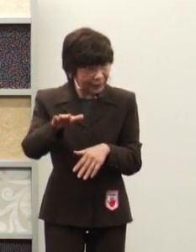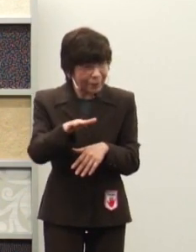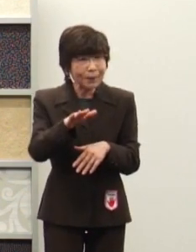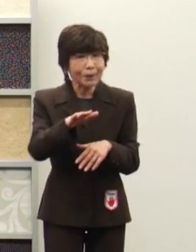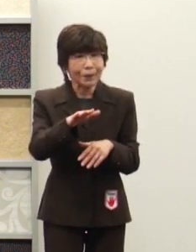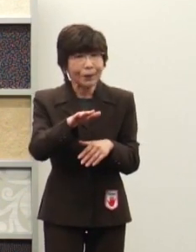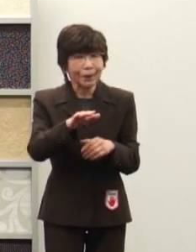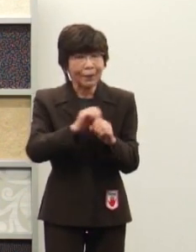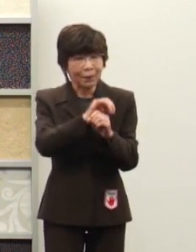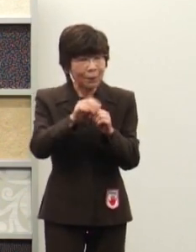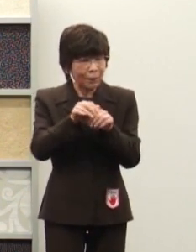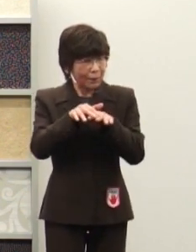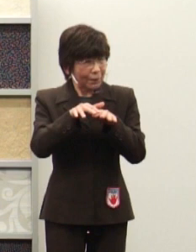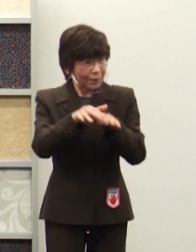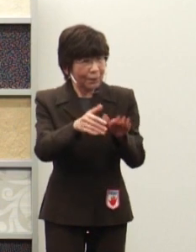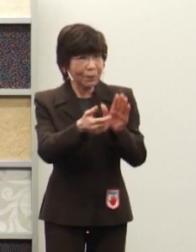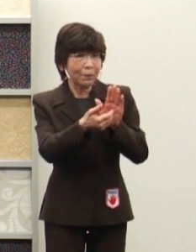って、